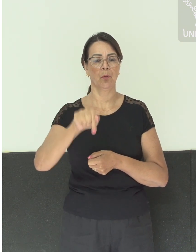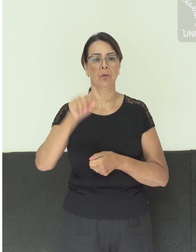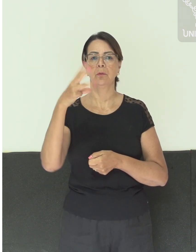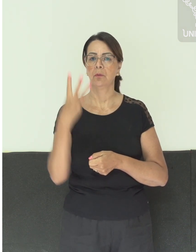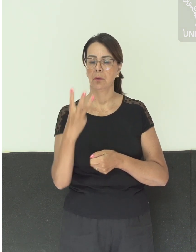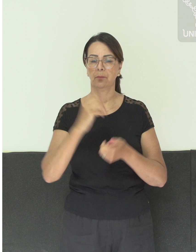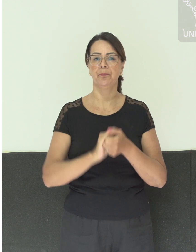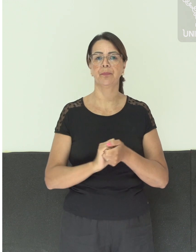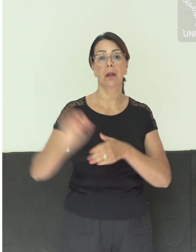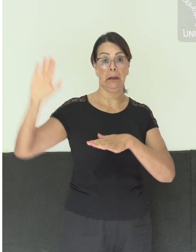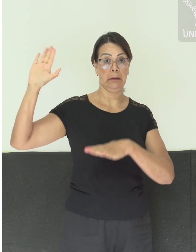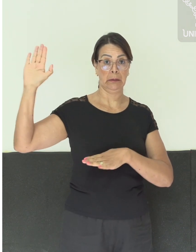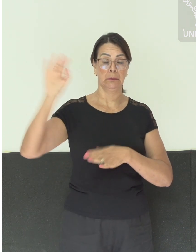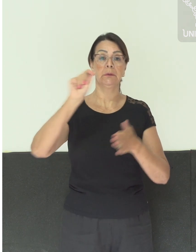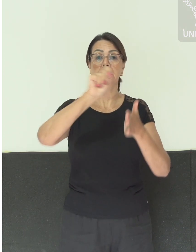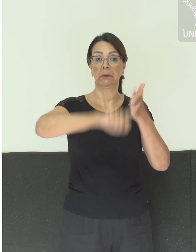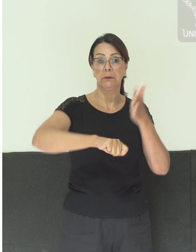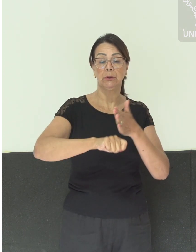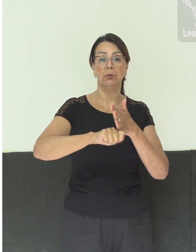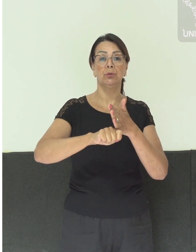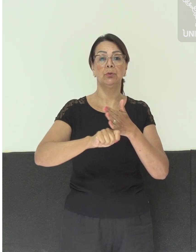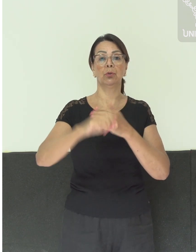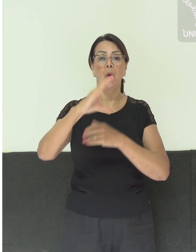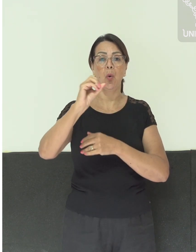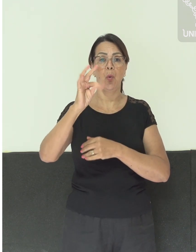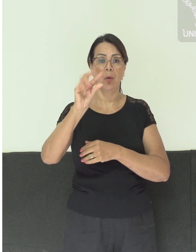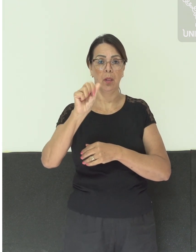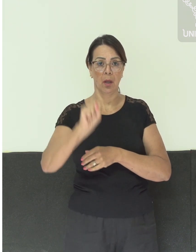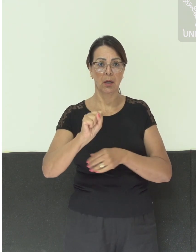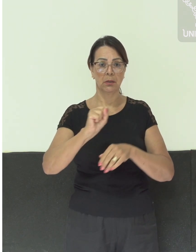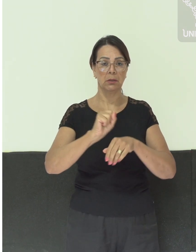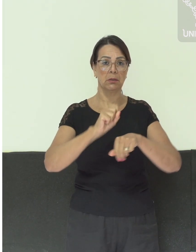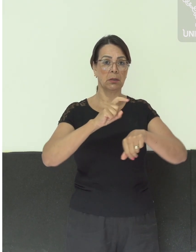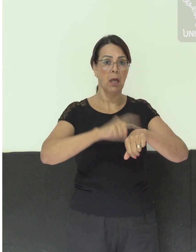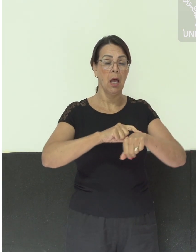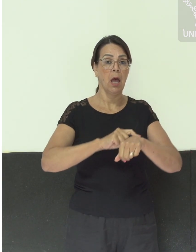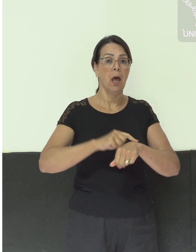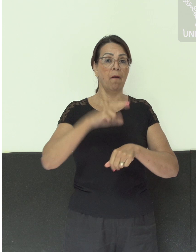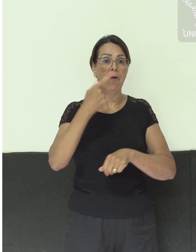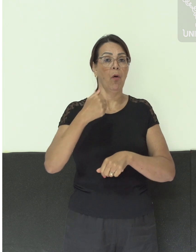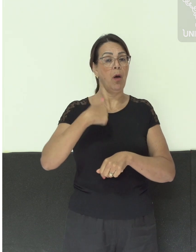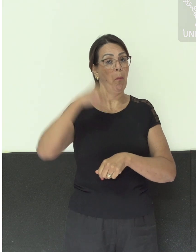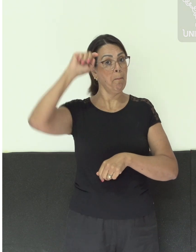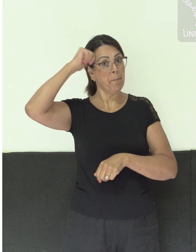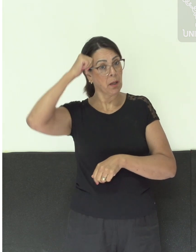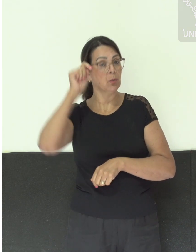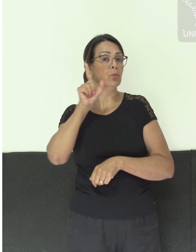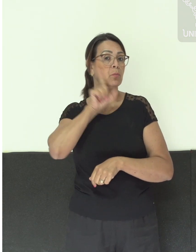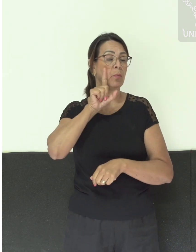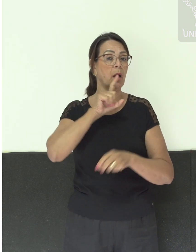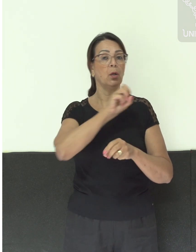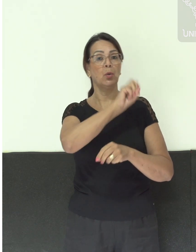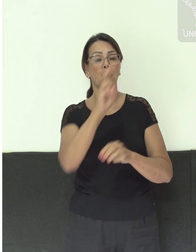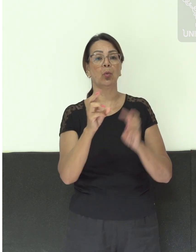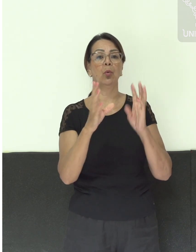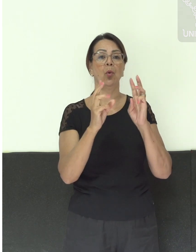7.2.5.3 Candidatos inscritos em sistema de cotas reservadas aos autodeclarados pretos, pardos ou indígenas